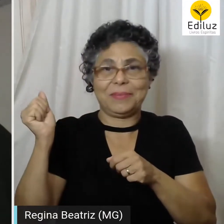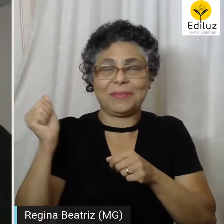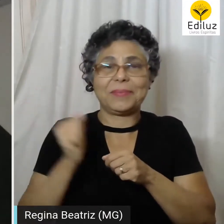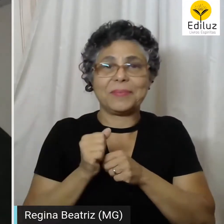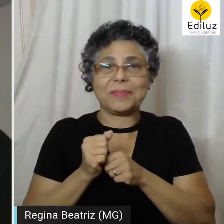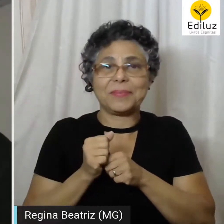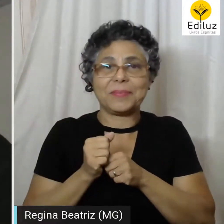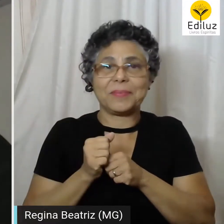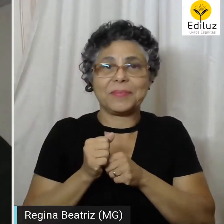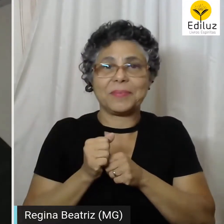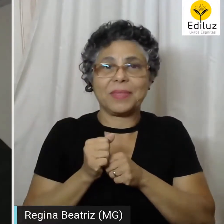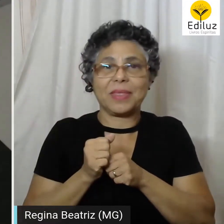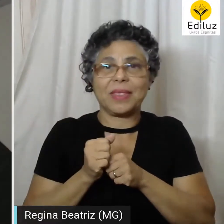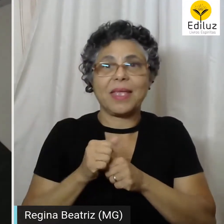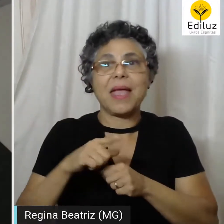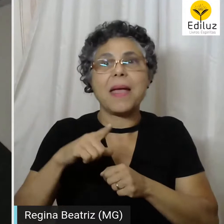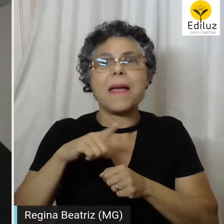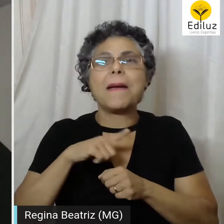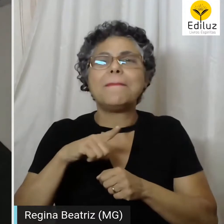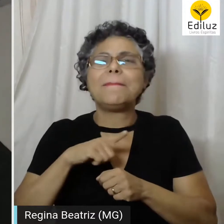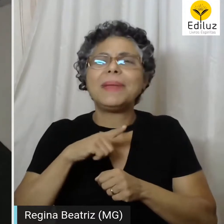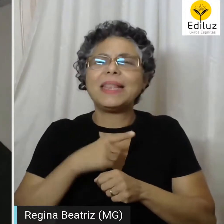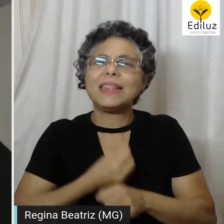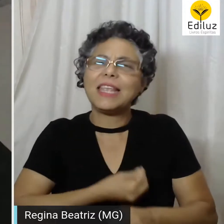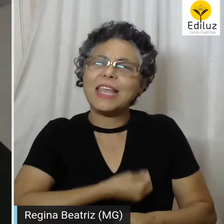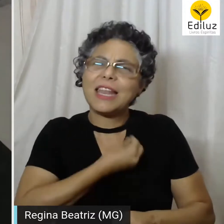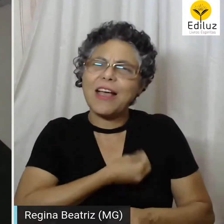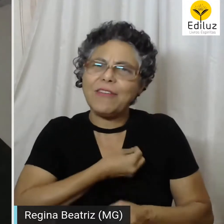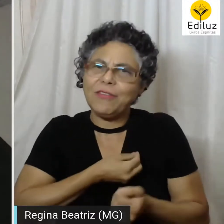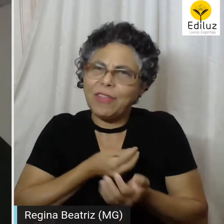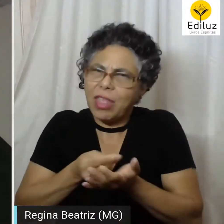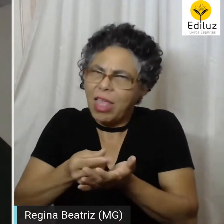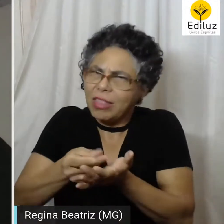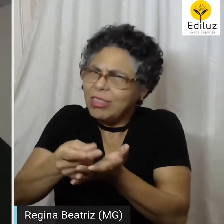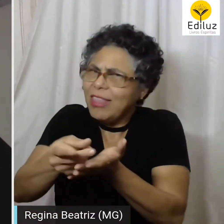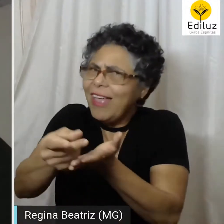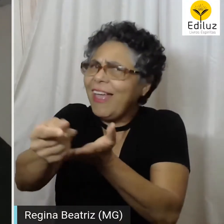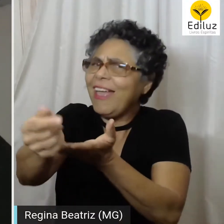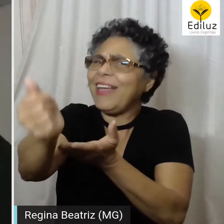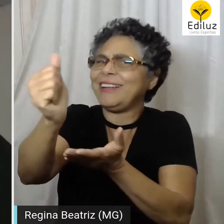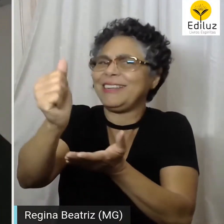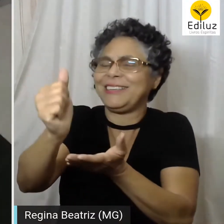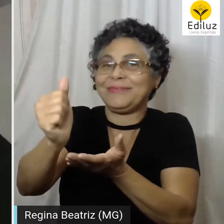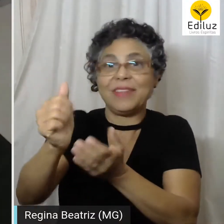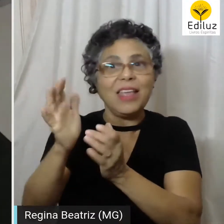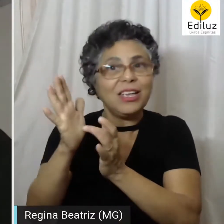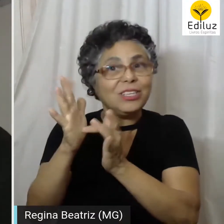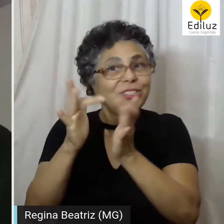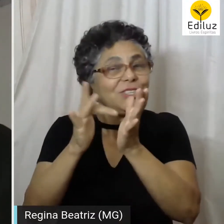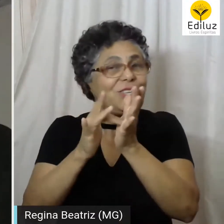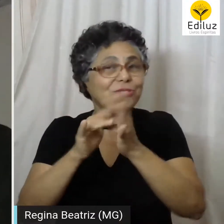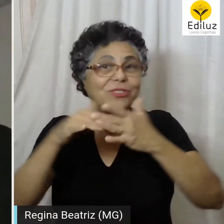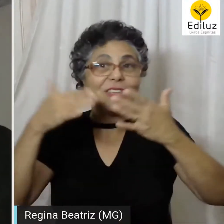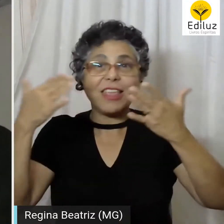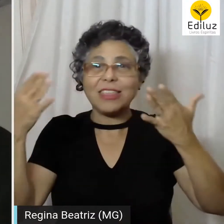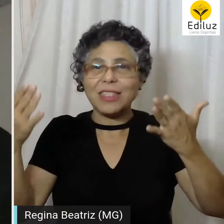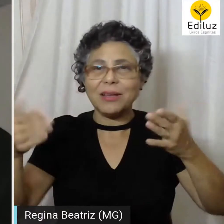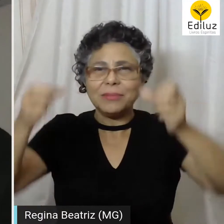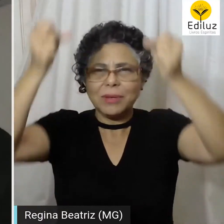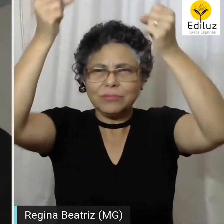para ter a vida eterna. E Jesus discorre sobre os